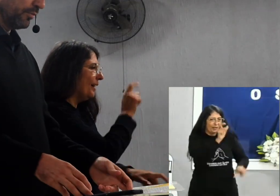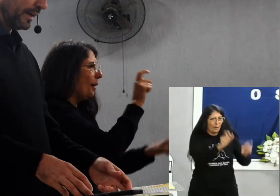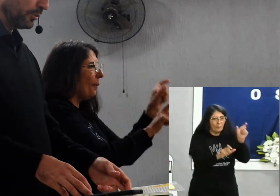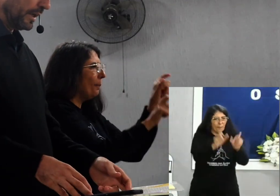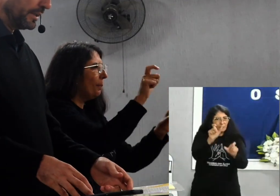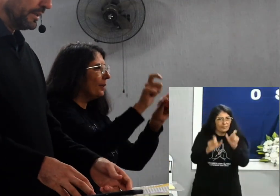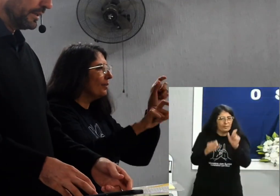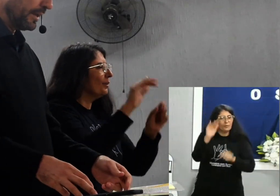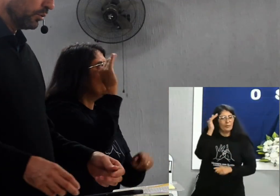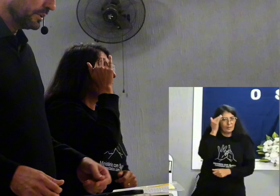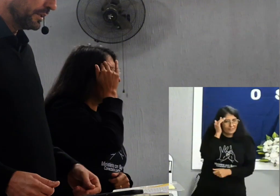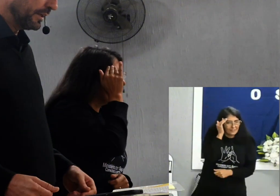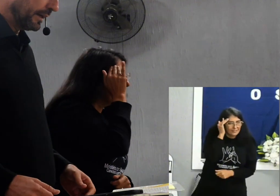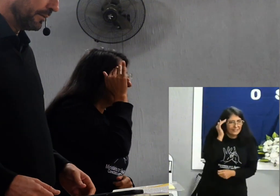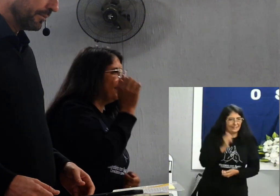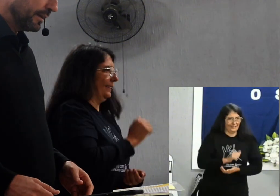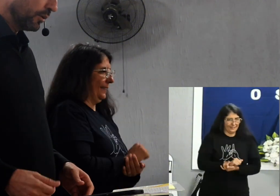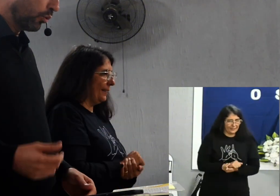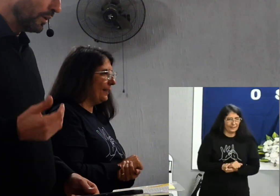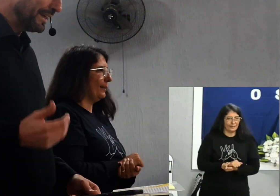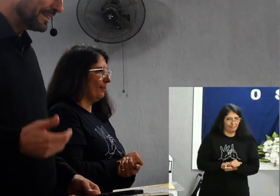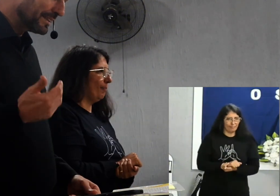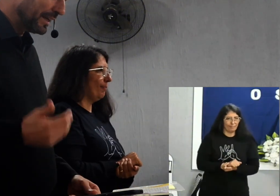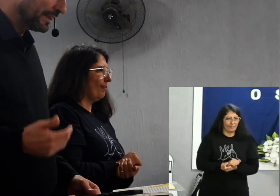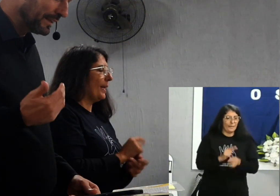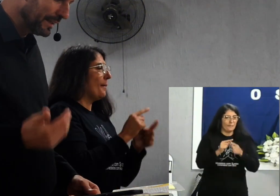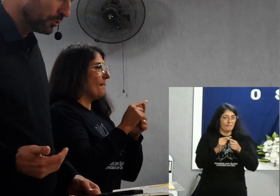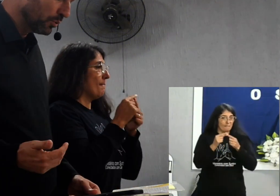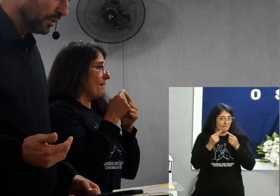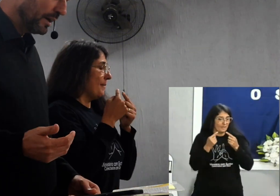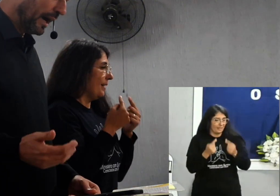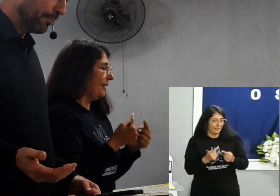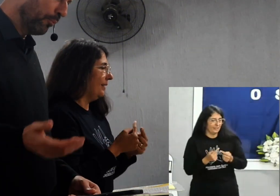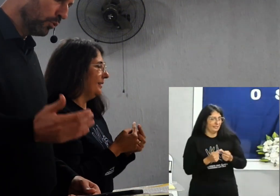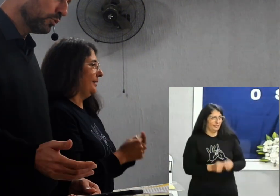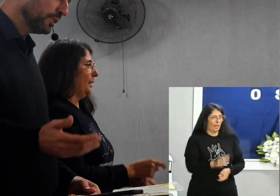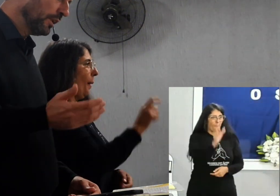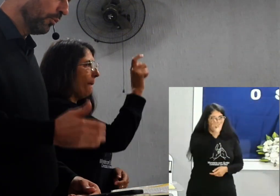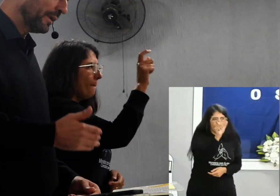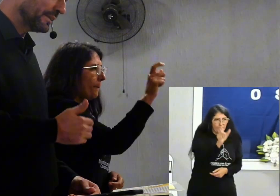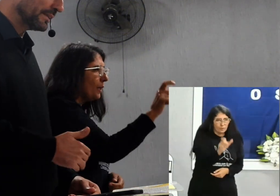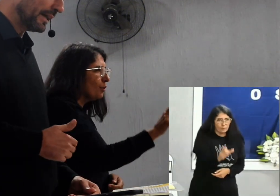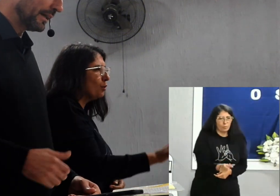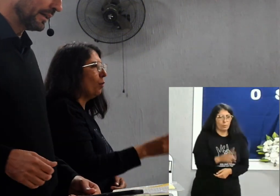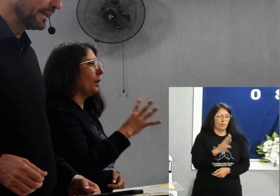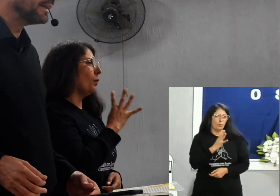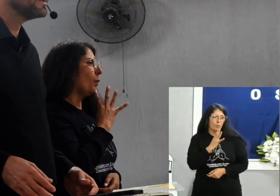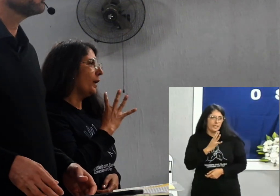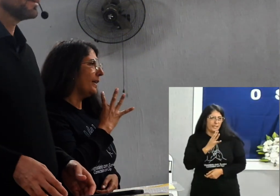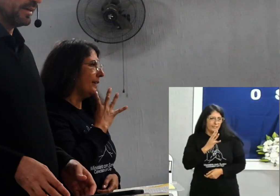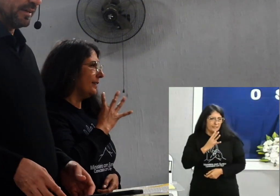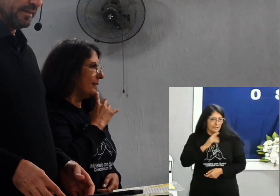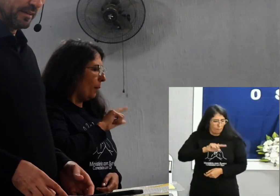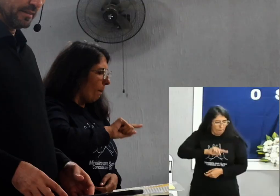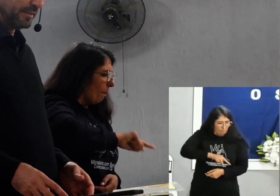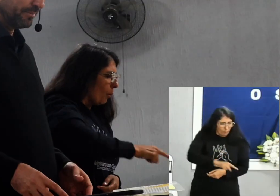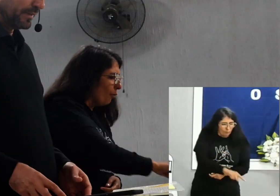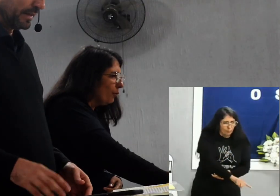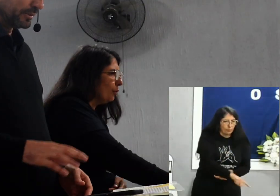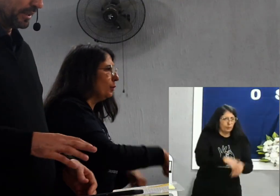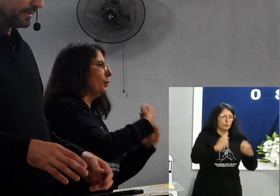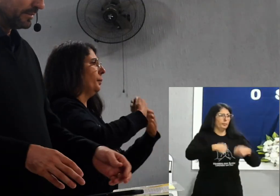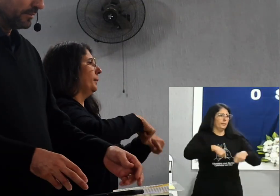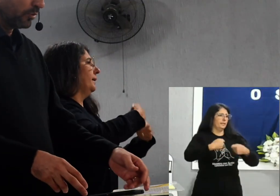Mas o fato é que ninguém conseguirá conhecer tanto a ponto de não precisar crer. E